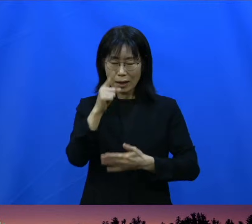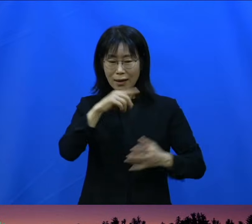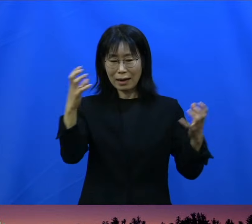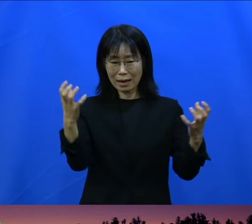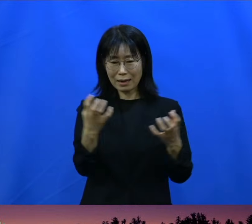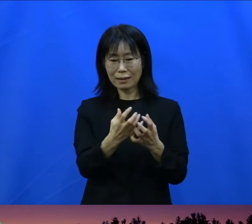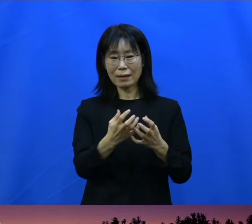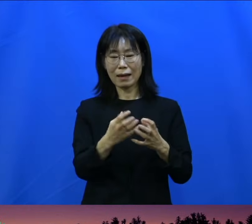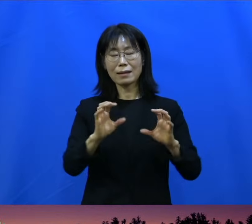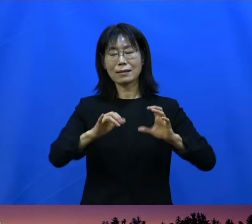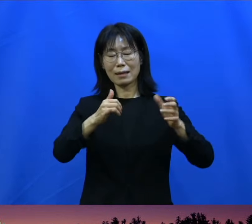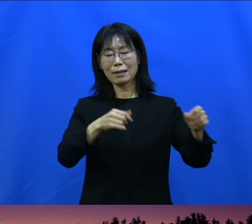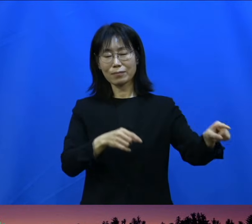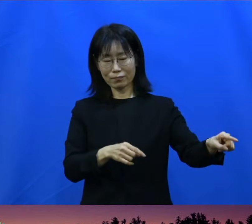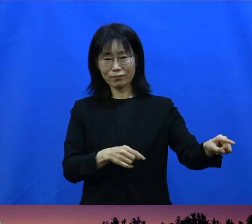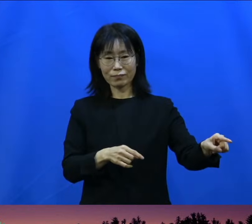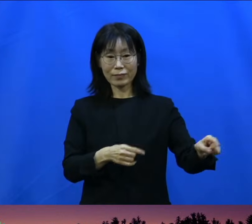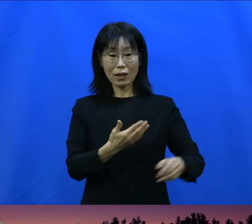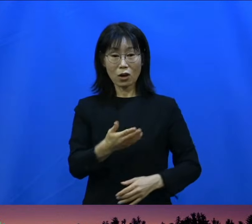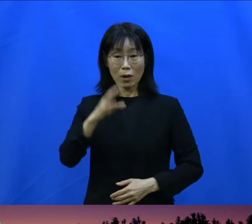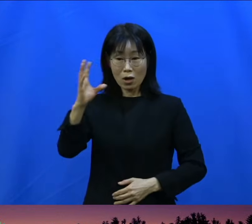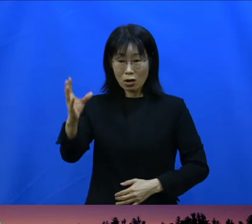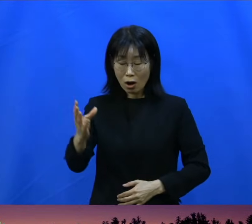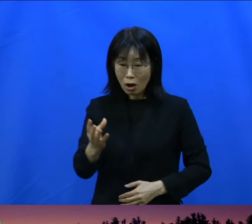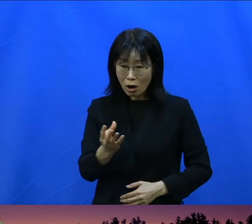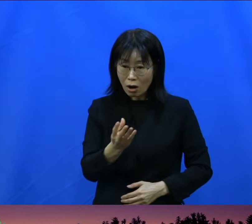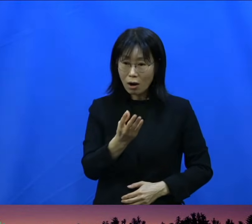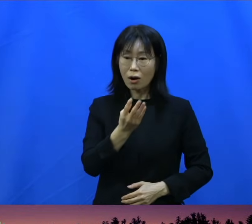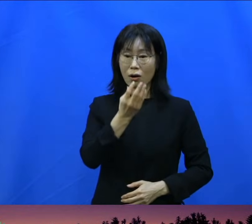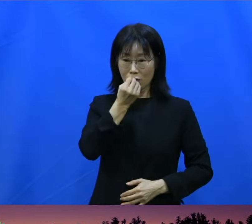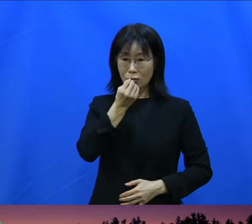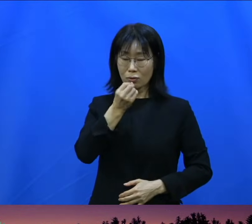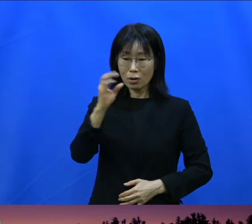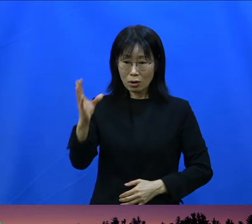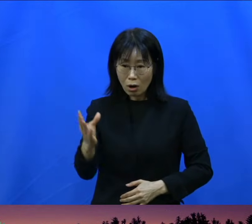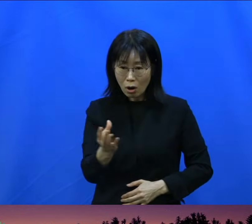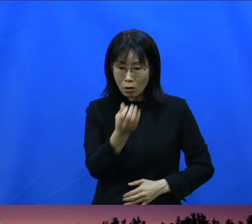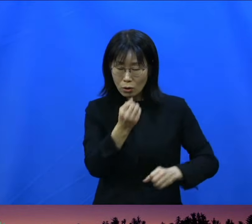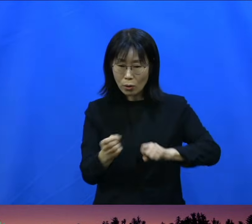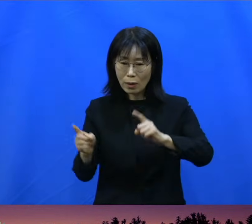거룩을 회복하면요, 그게 진정한 회복이에요.